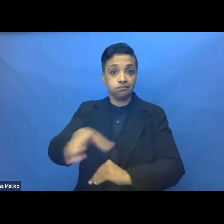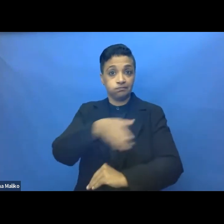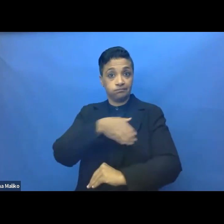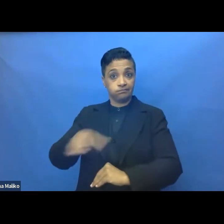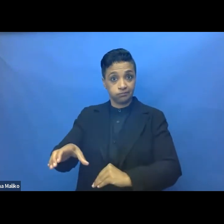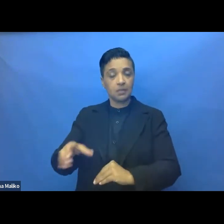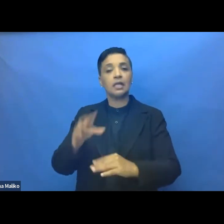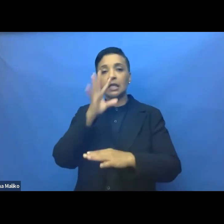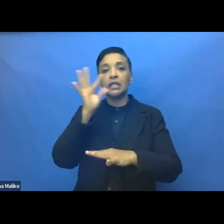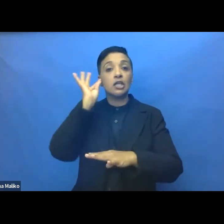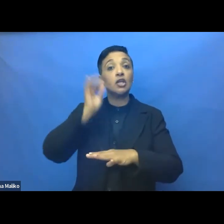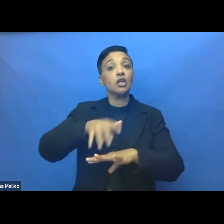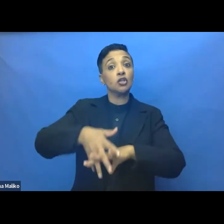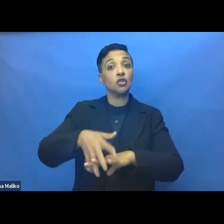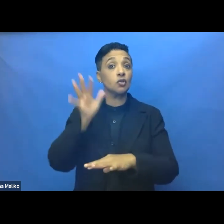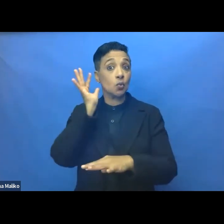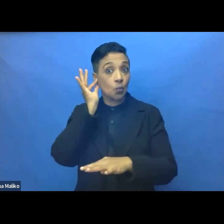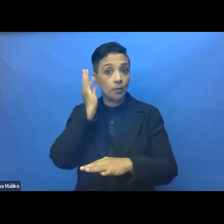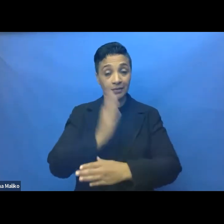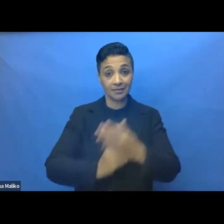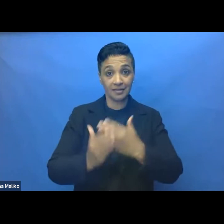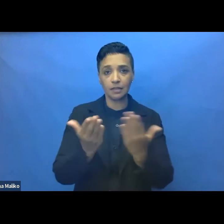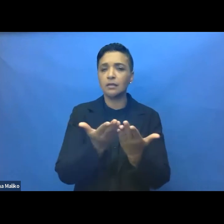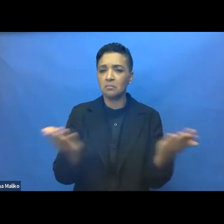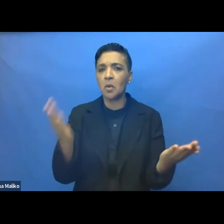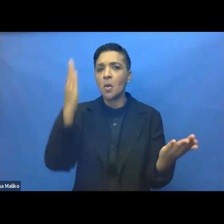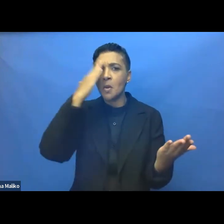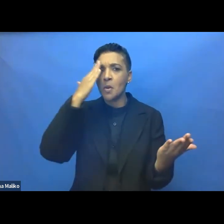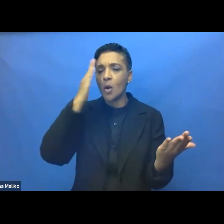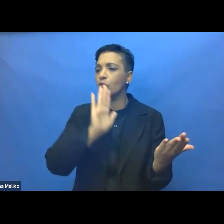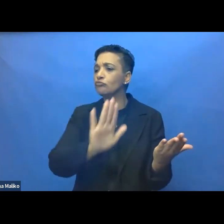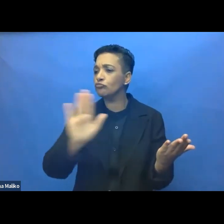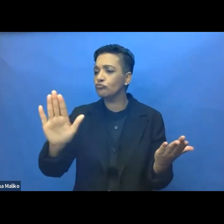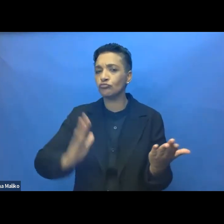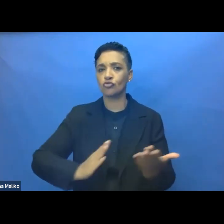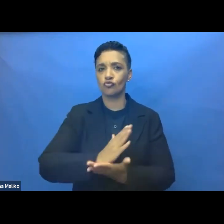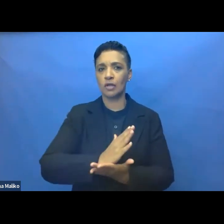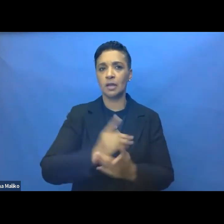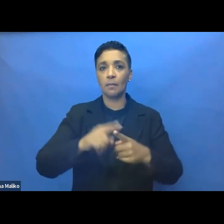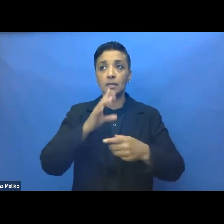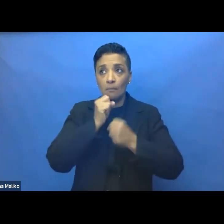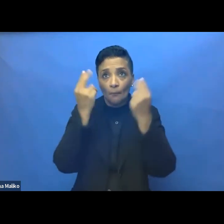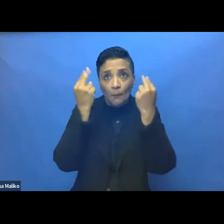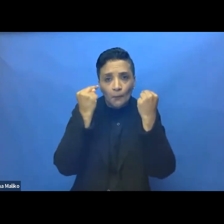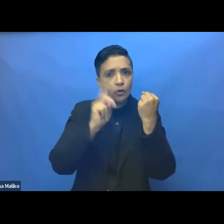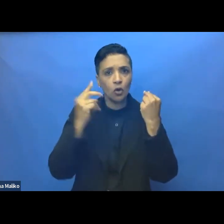personnes handicapées, CEDAW, et la Convention sur les droits de l'enfant, ainsi que pour les